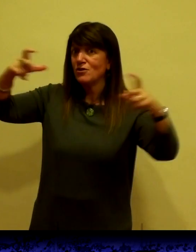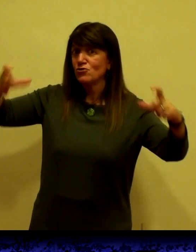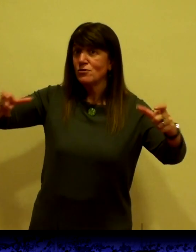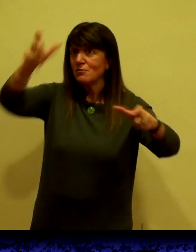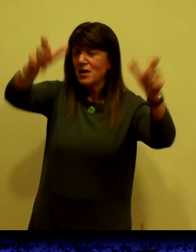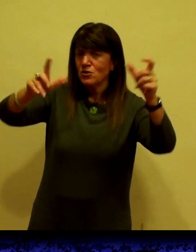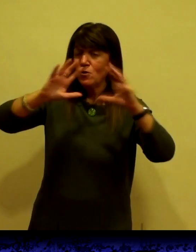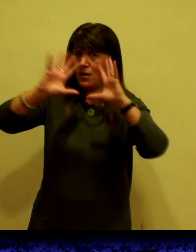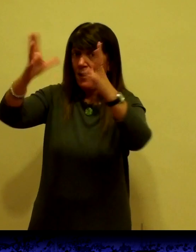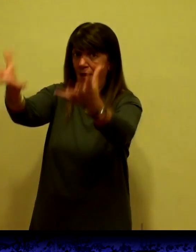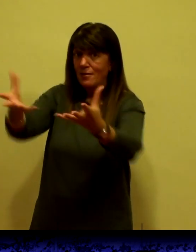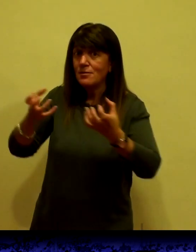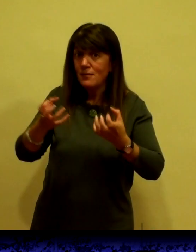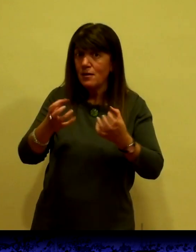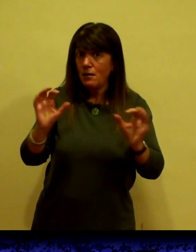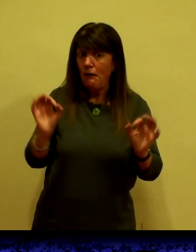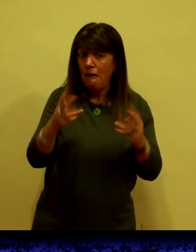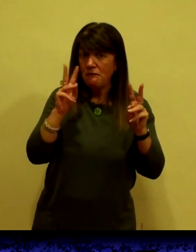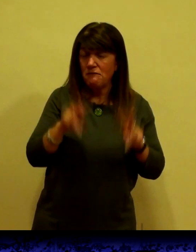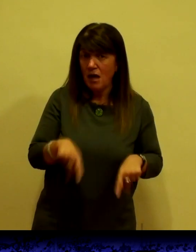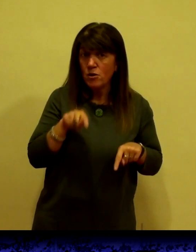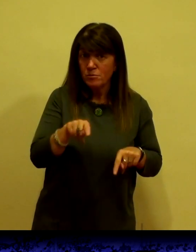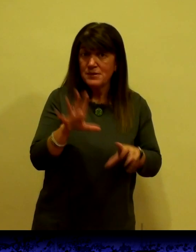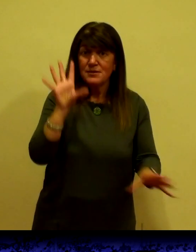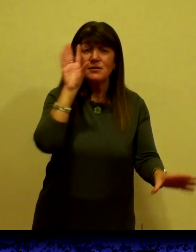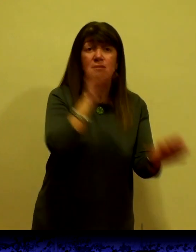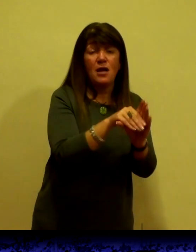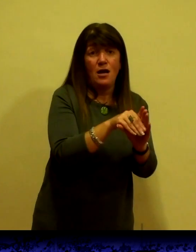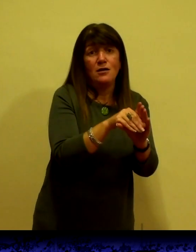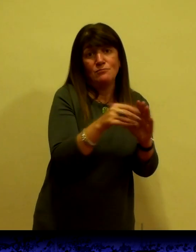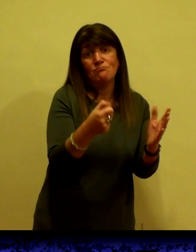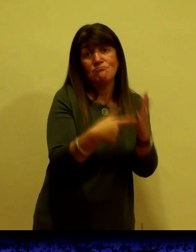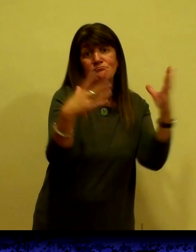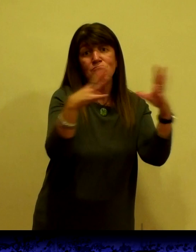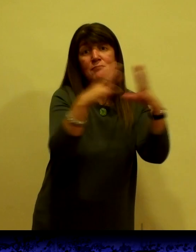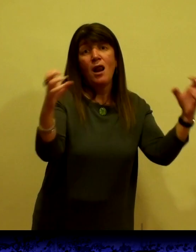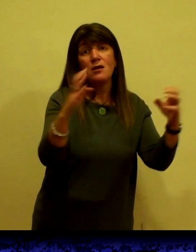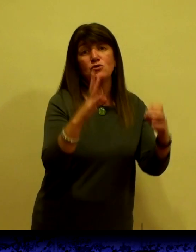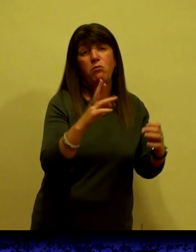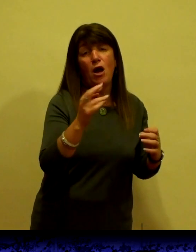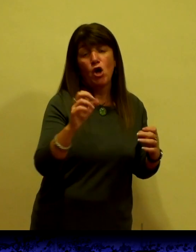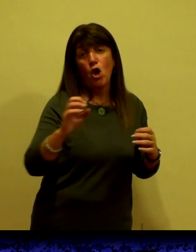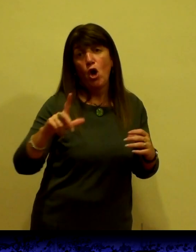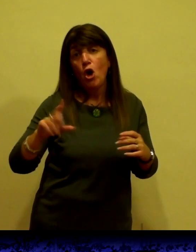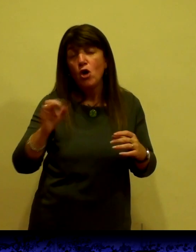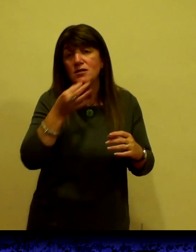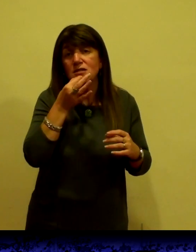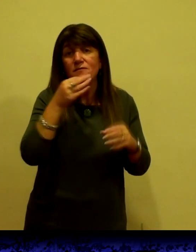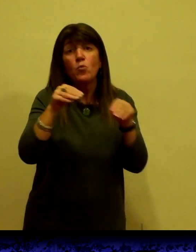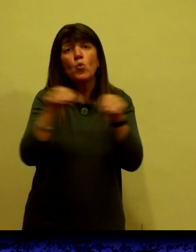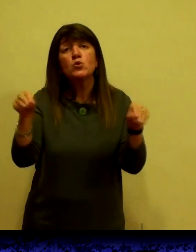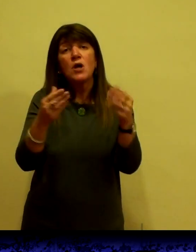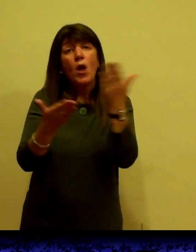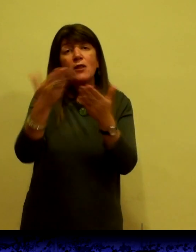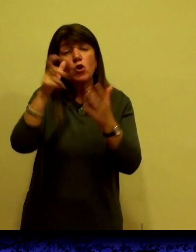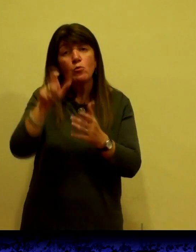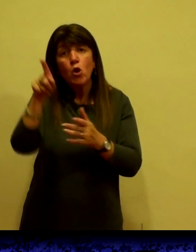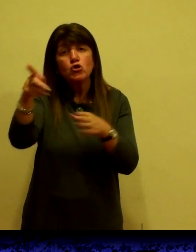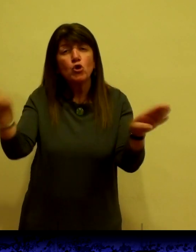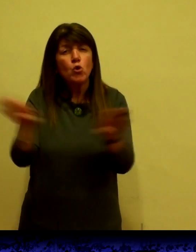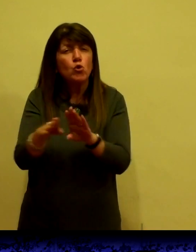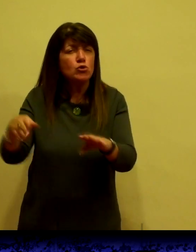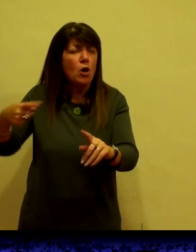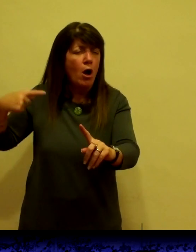patrimonio quest'anno viene ospitato appunto da Palazzo Barolo ed è significativo perché il Museo di Antropologia è chiuso dagli anni Ottanta, è di